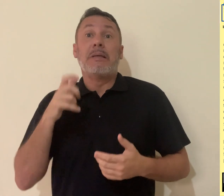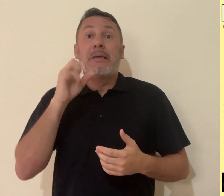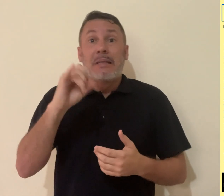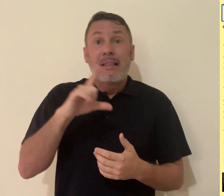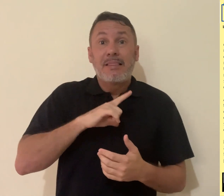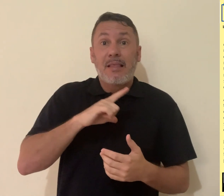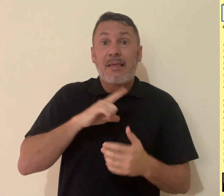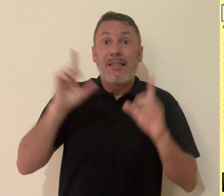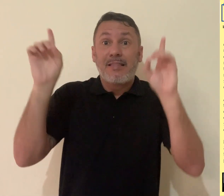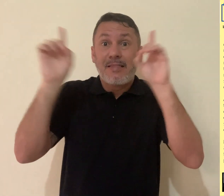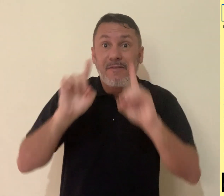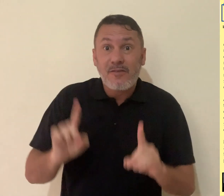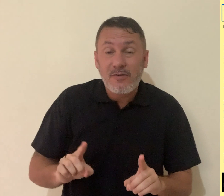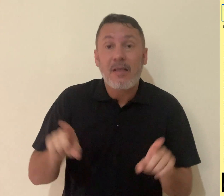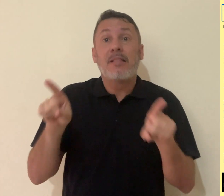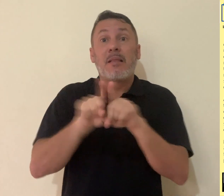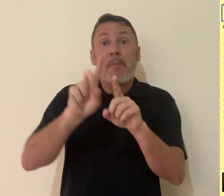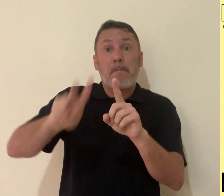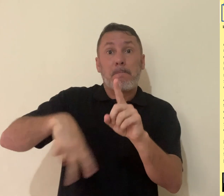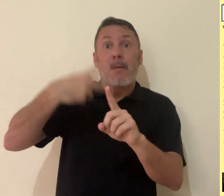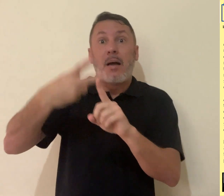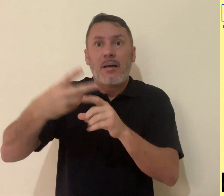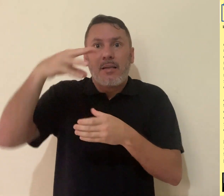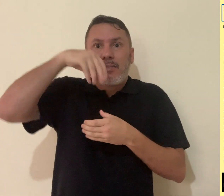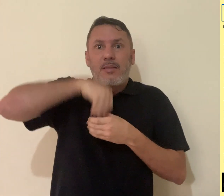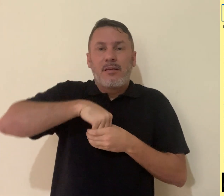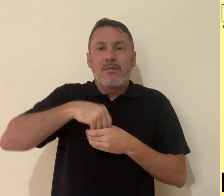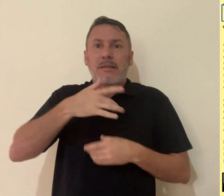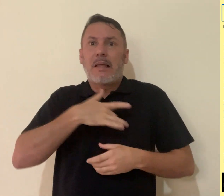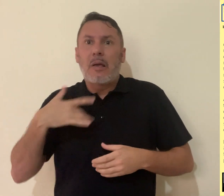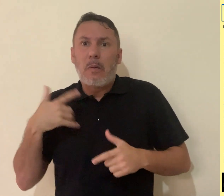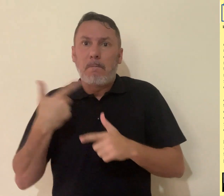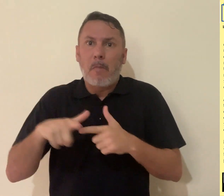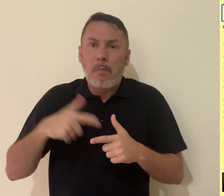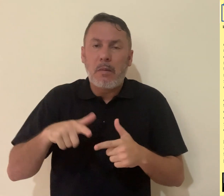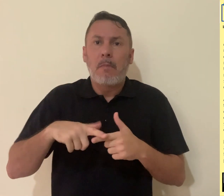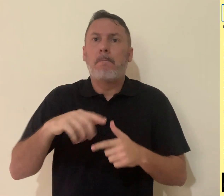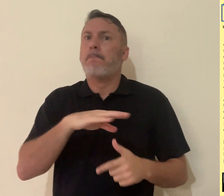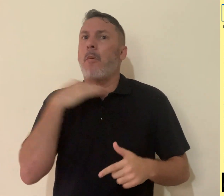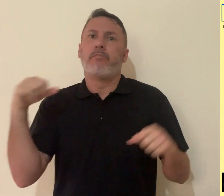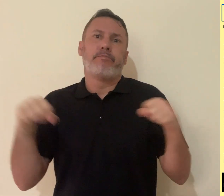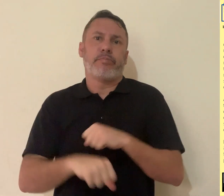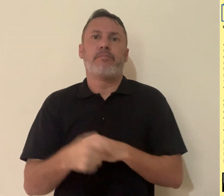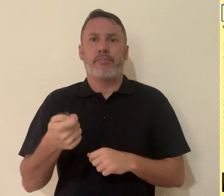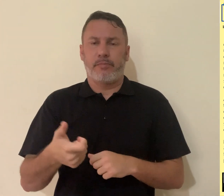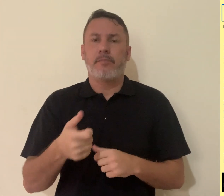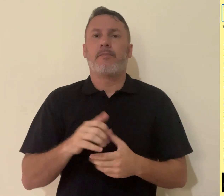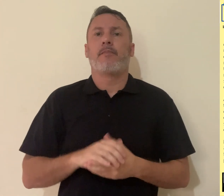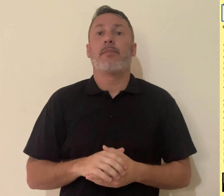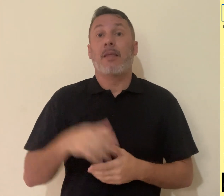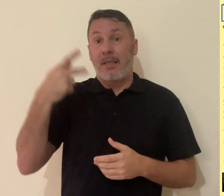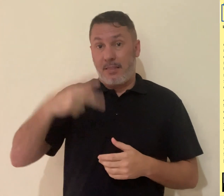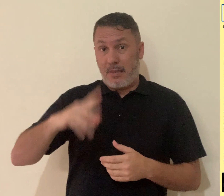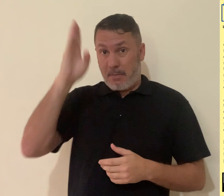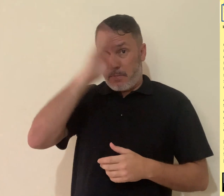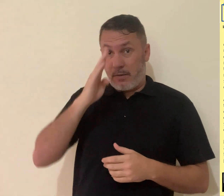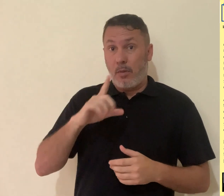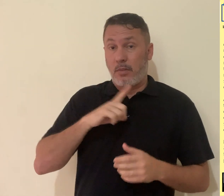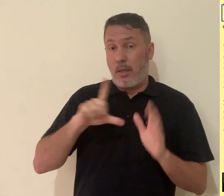depender do tipo de deficiência e das comorbidades associadas no brasil a lei orgânica da